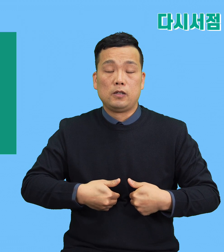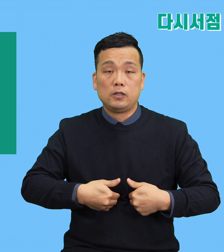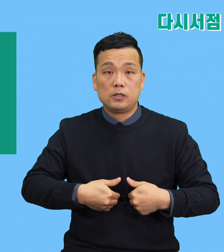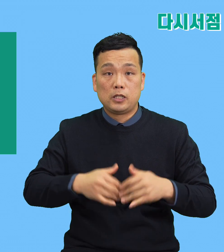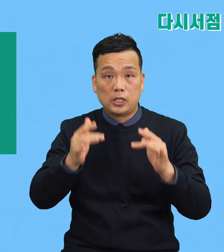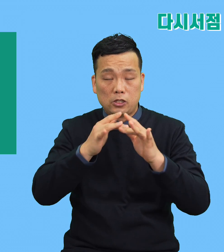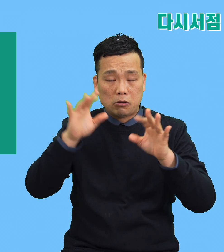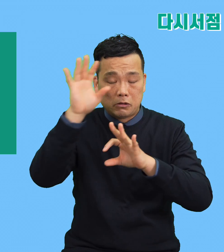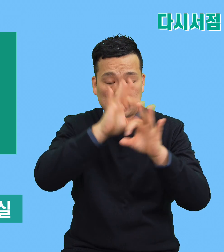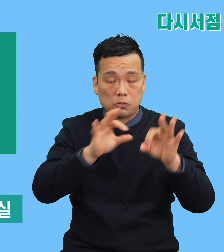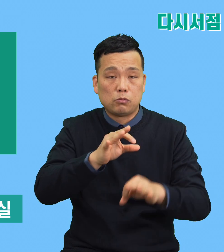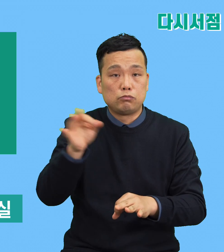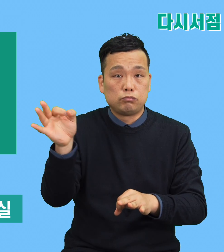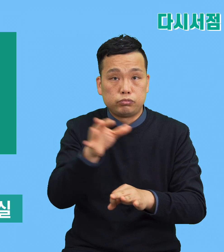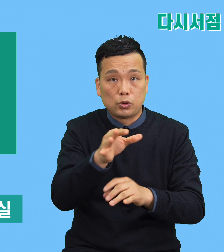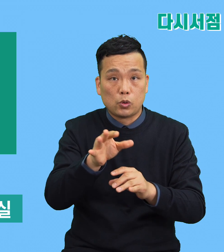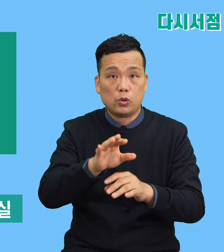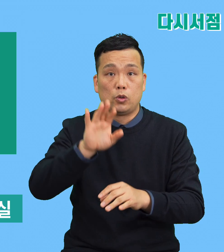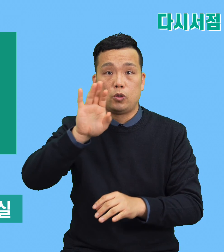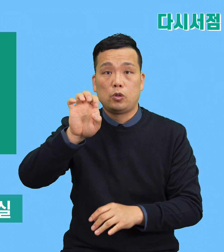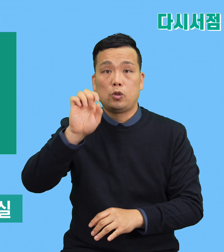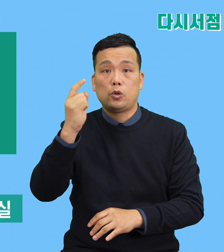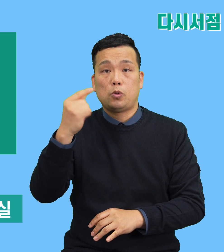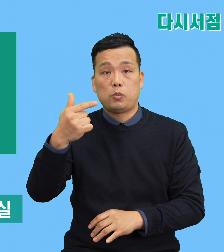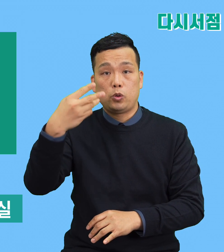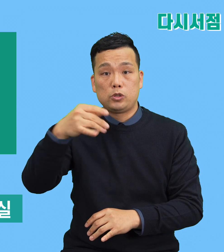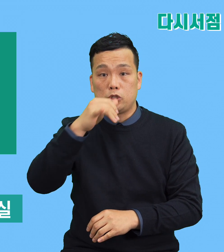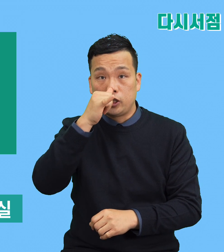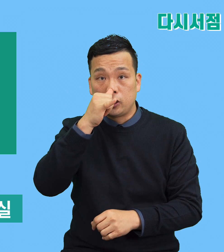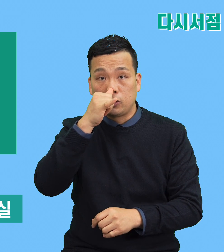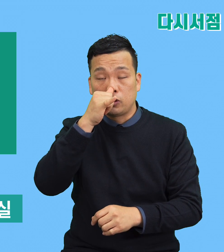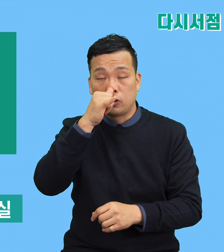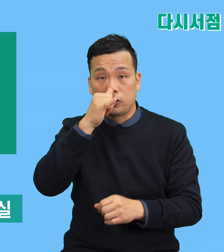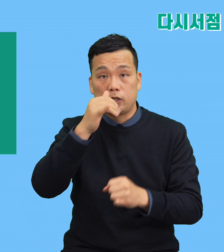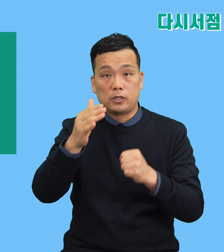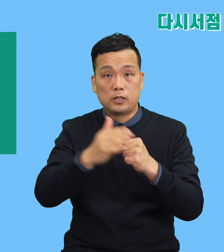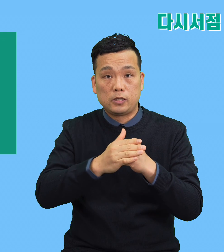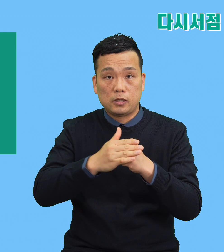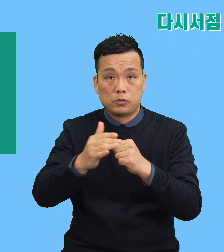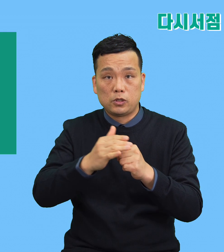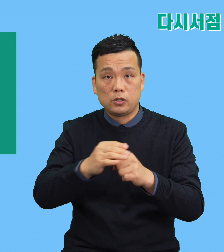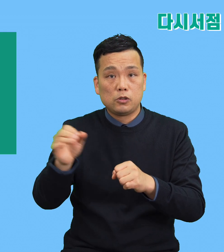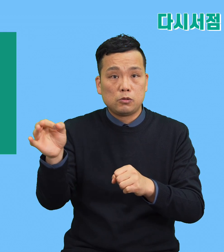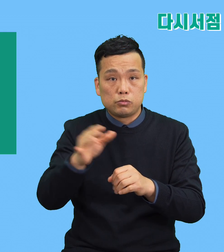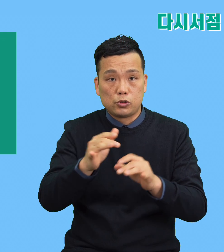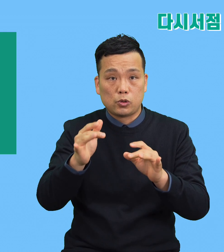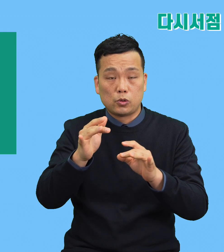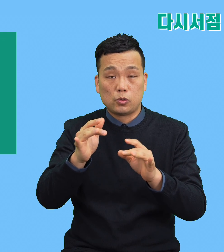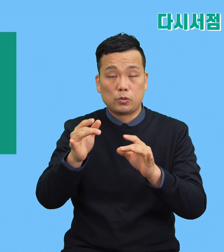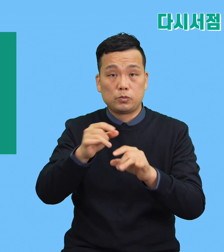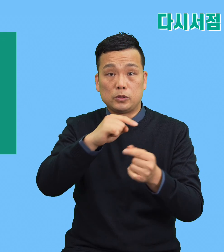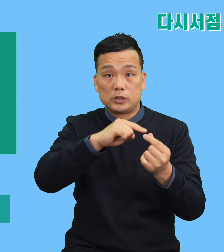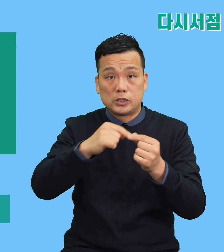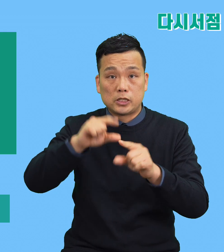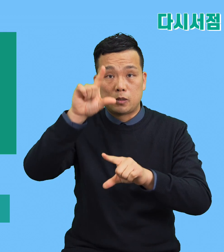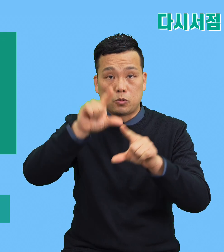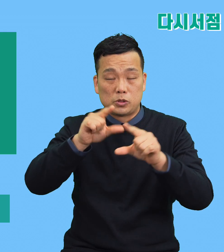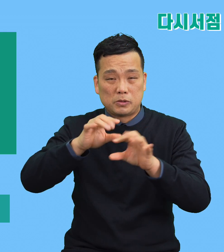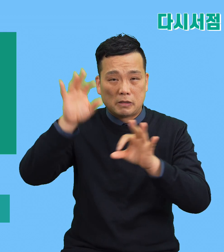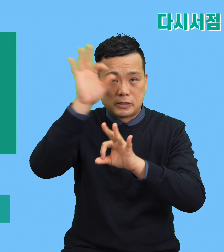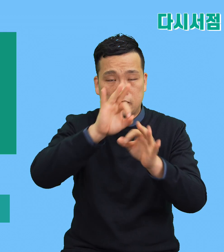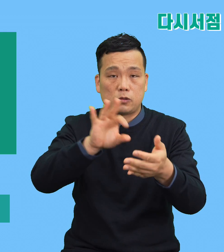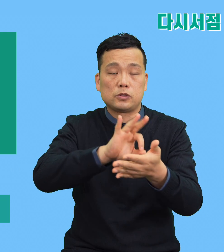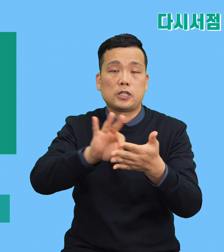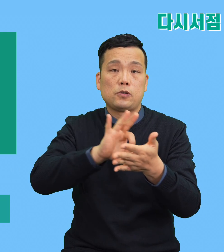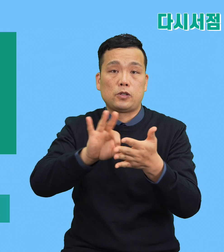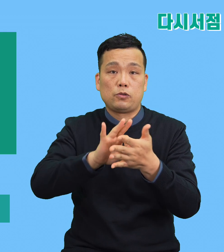하지만 무료로 사용할 수 있도록 만든 폰트들도 있다는 사실. 무료 폰트를 검색해 사용하는 것도 좋은 방법이